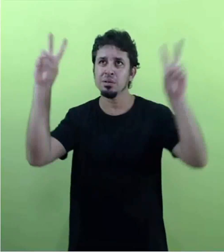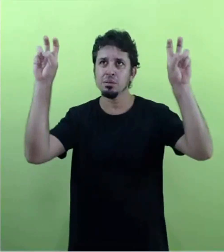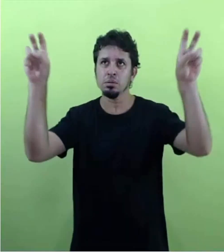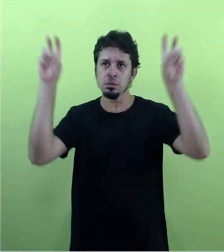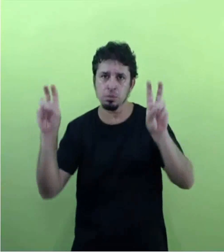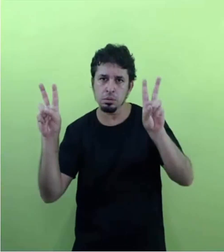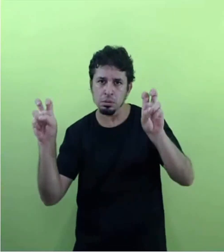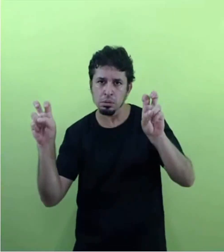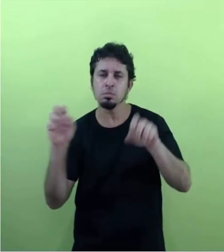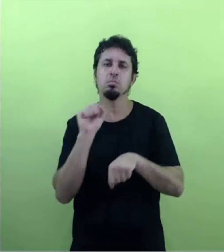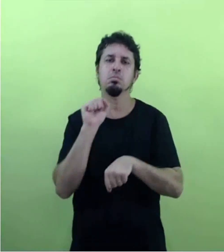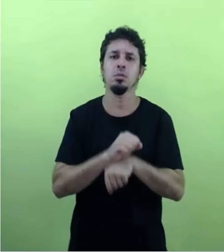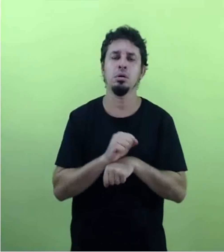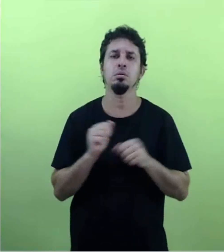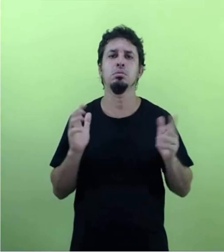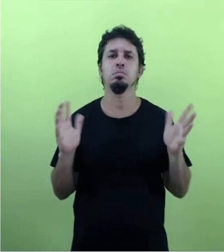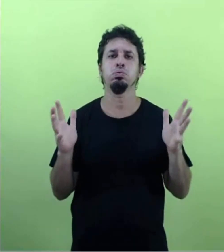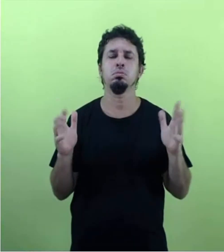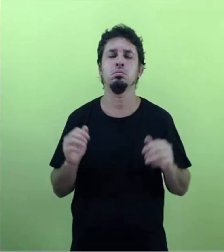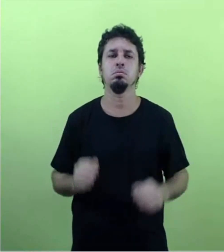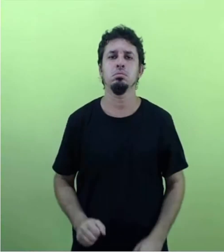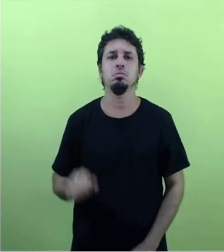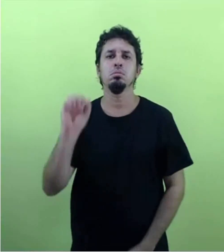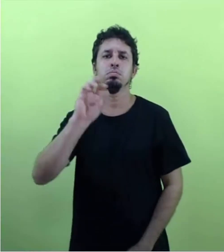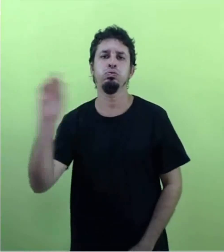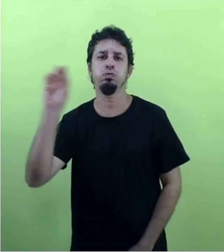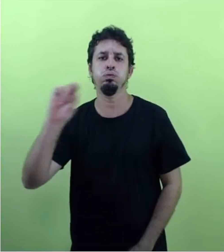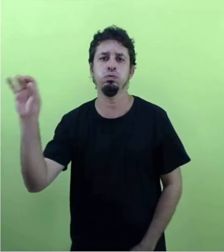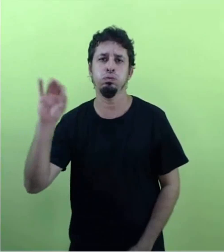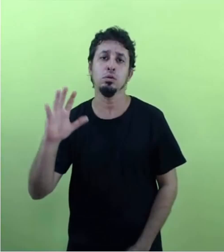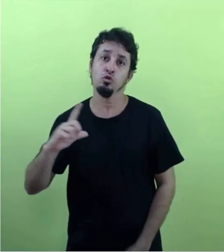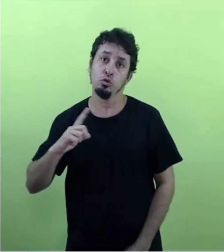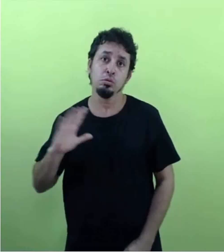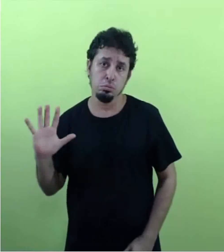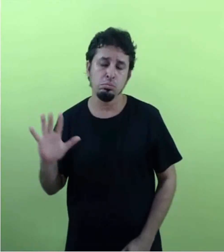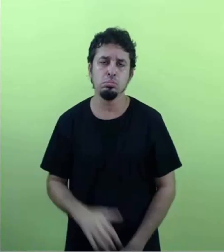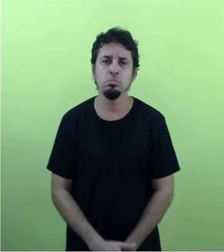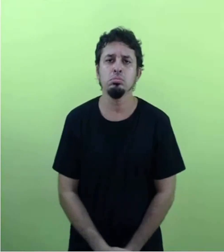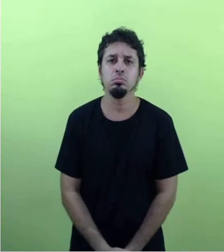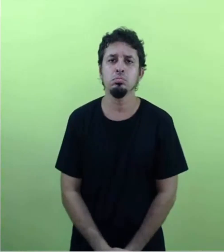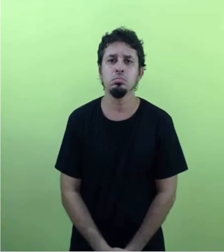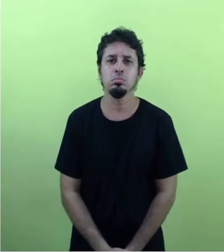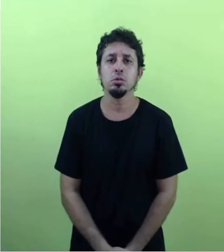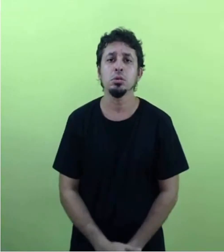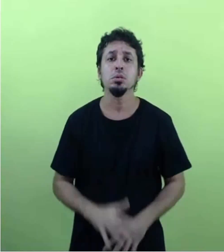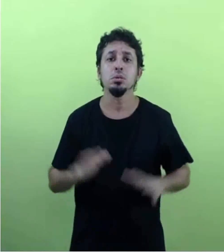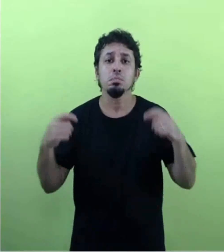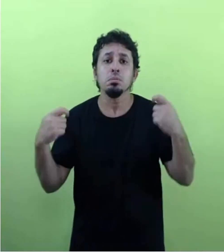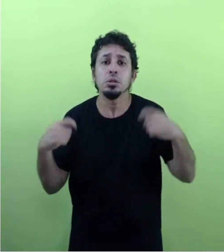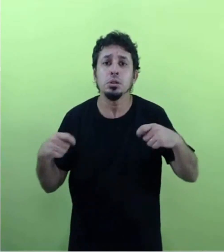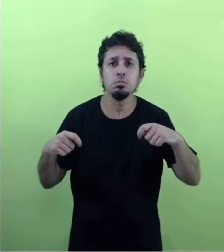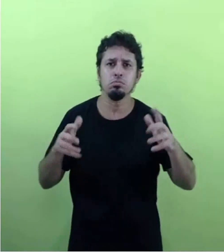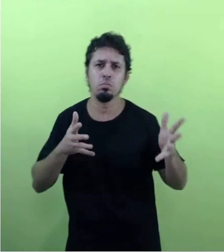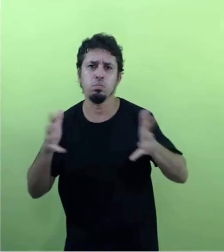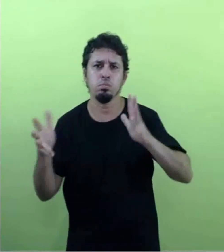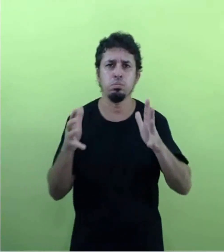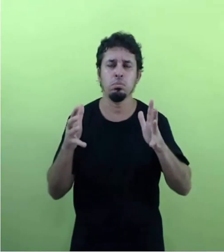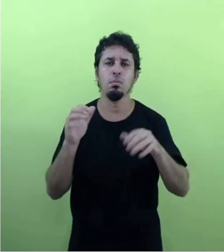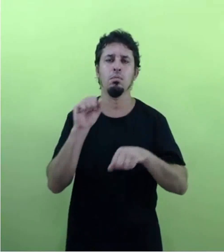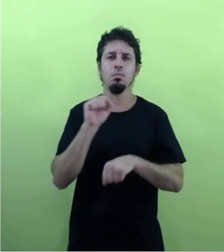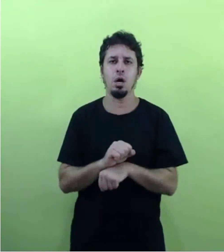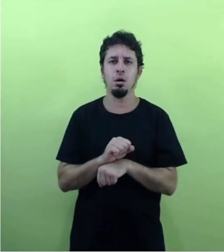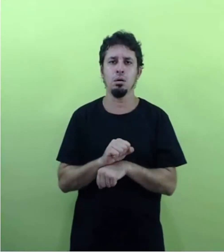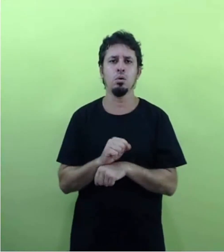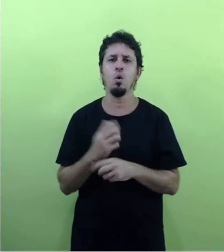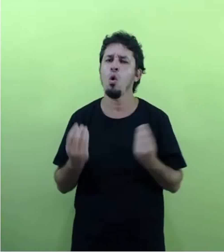pausa rápida entre o título e o subtítulo indicando, se houver. Deve-se fazer o movimento de